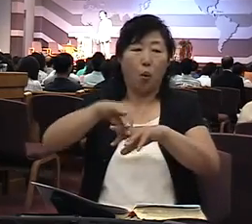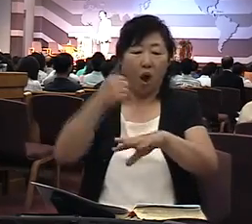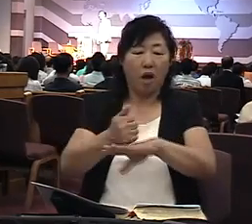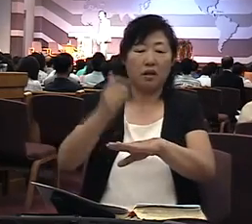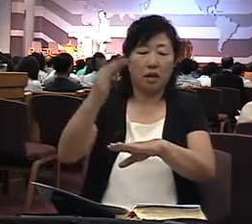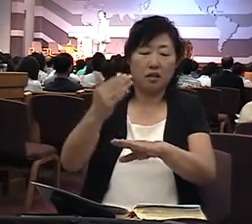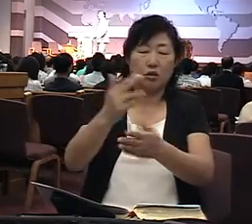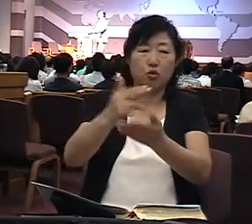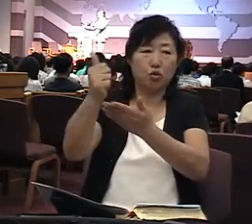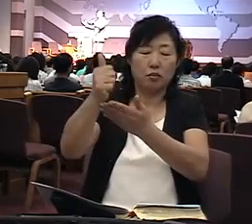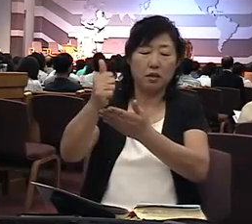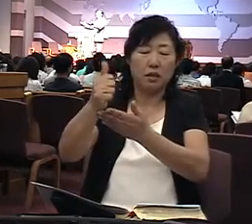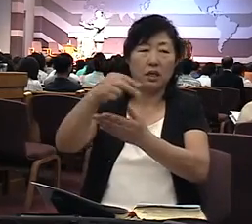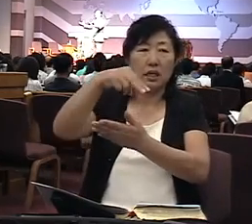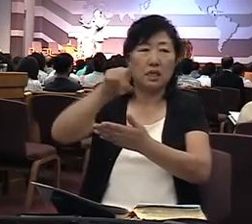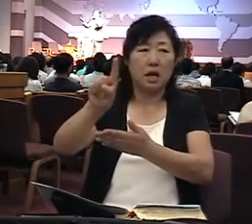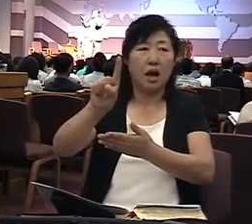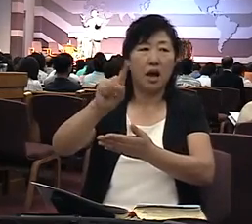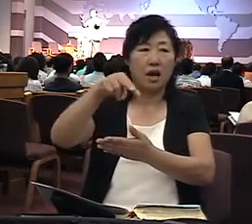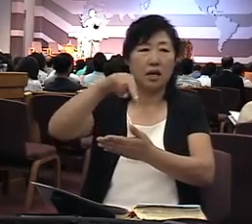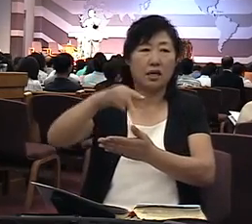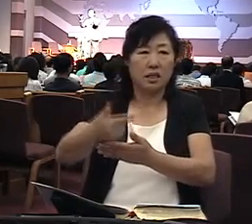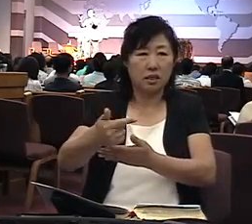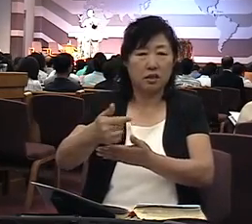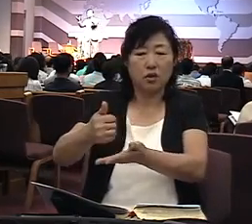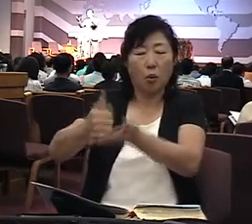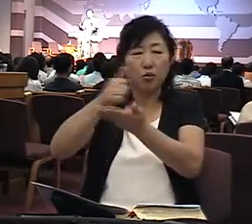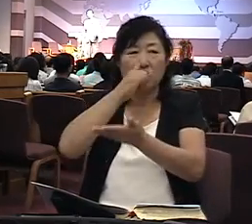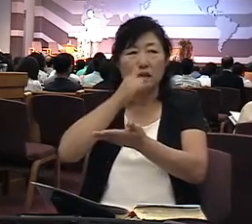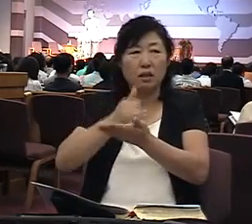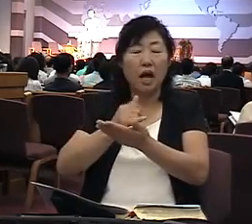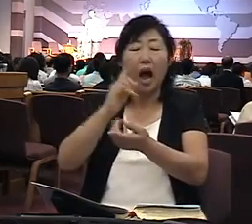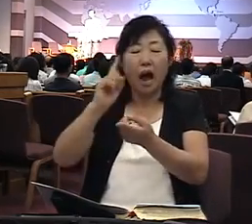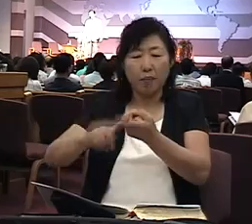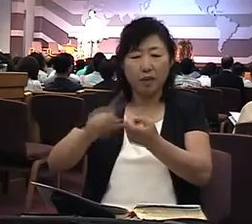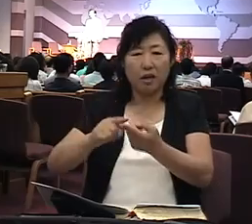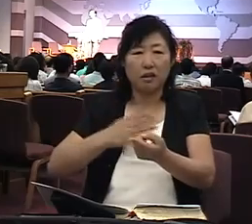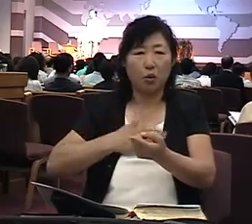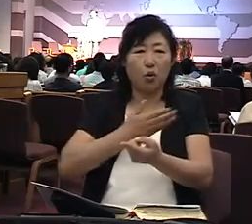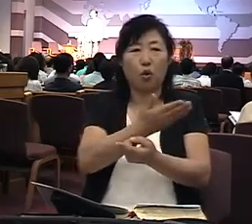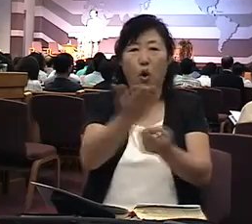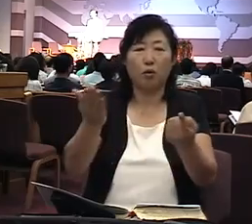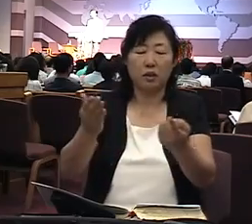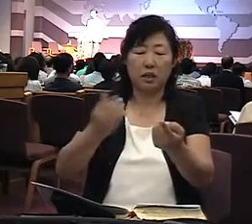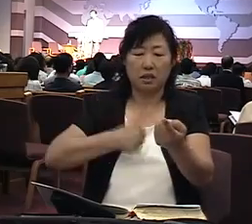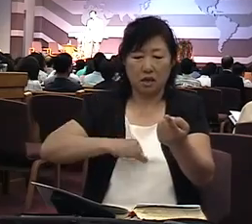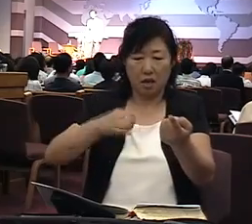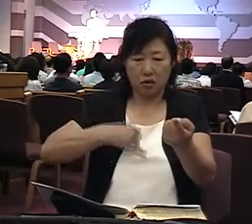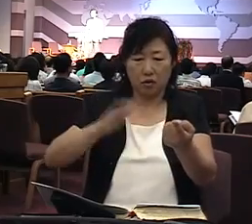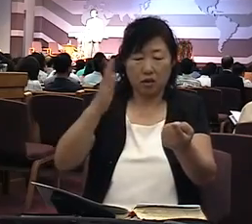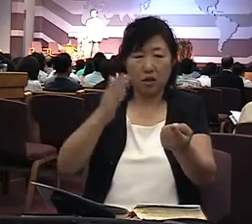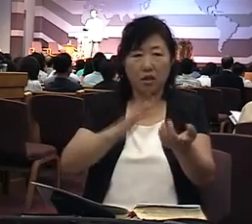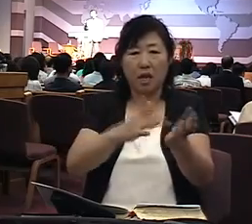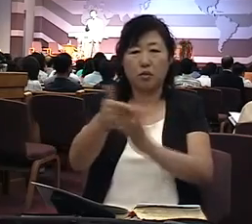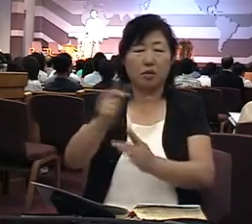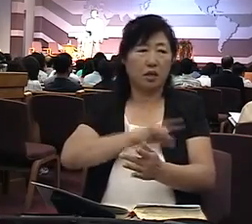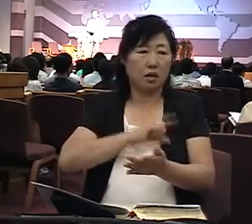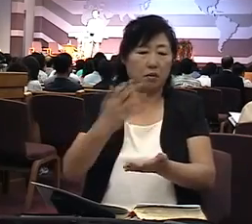그의 사신으로 섬길 수 있는 합당한 저와 여러분, 우리 자녀들이 되기를 우리 주 예수님의 이름으로 축원합니다.